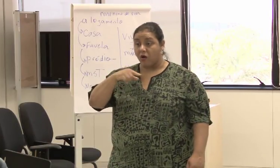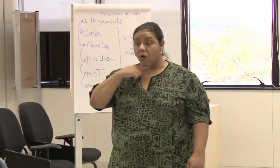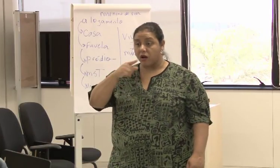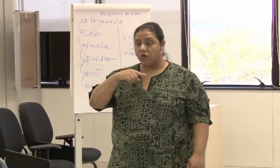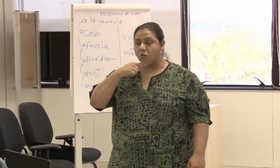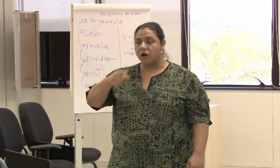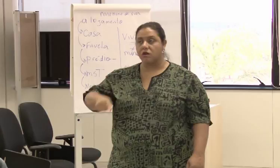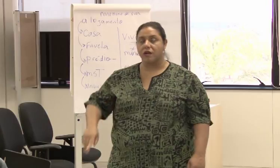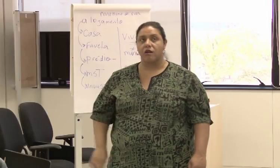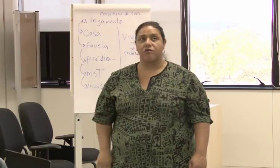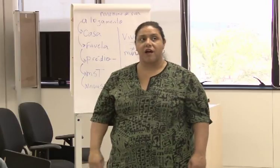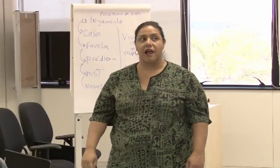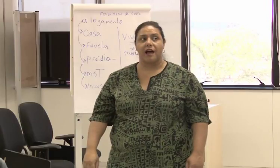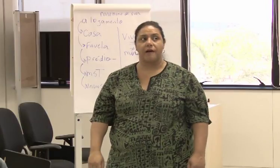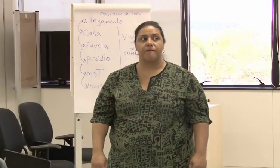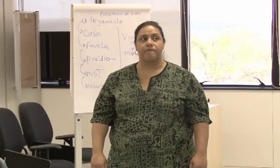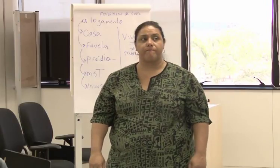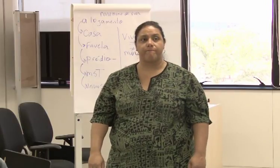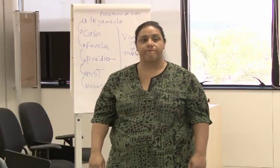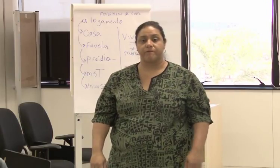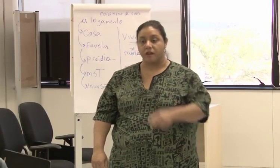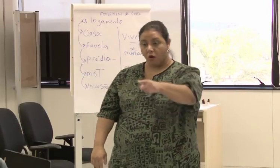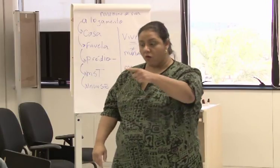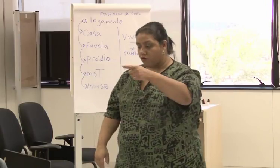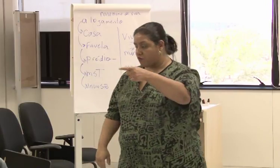Agora, quando eu quero falar...